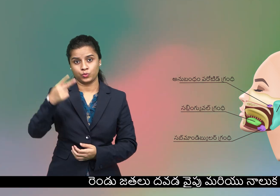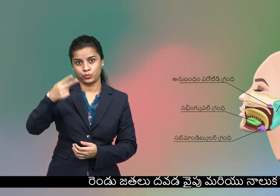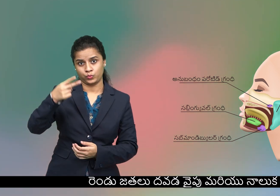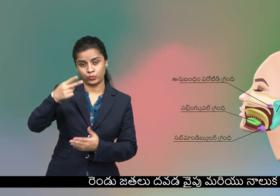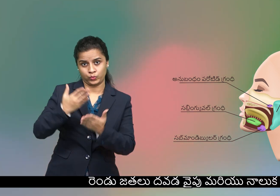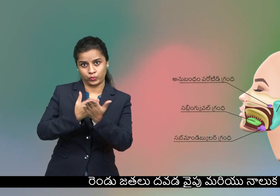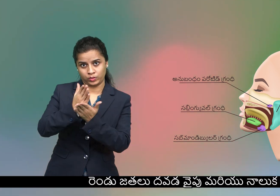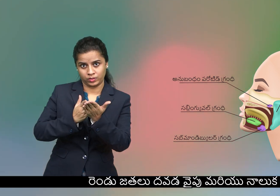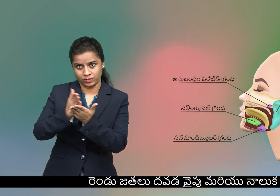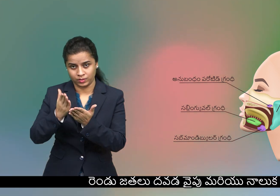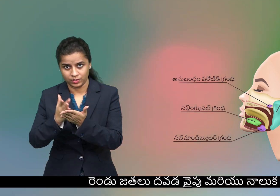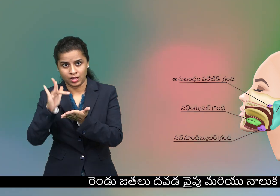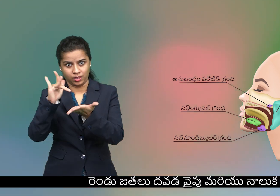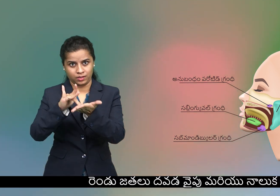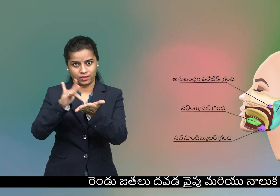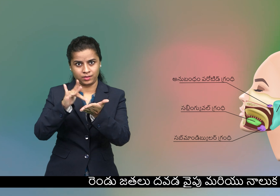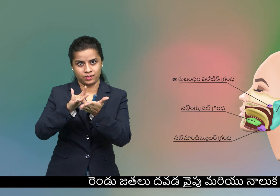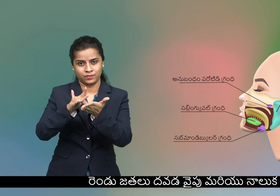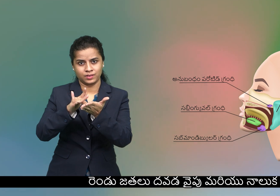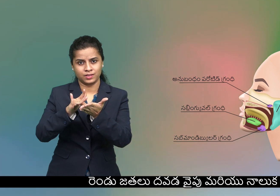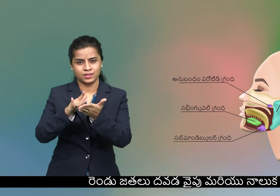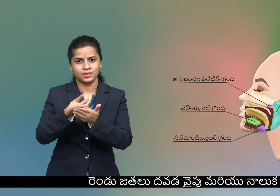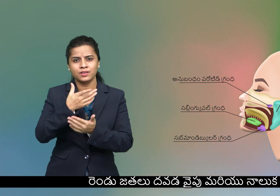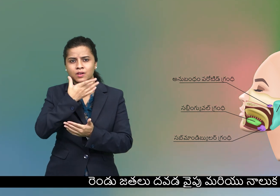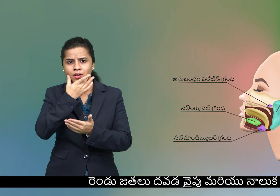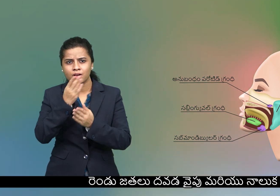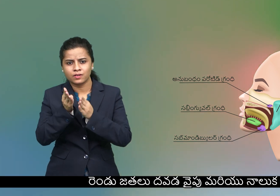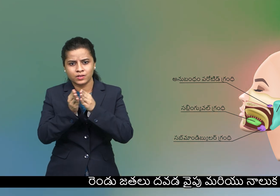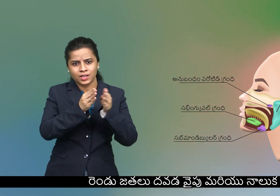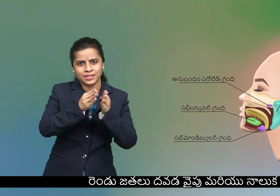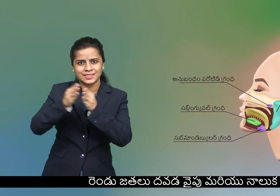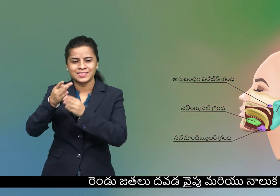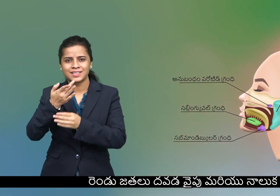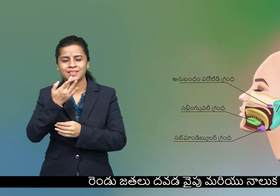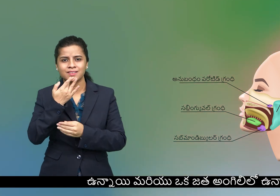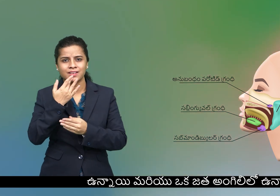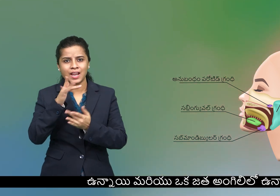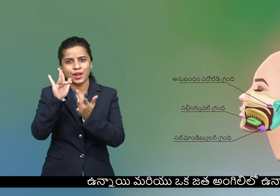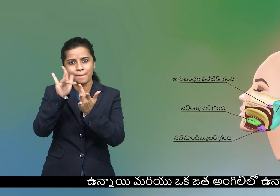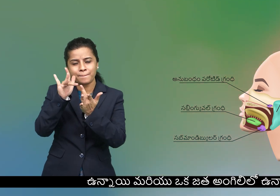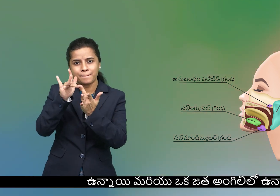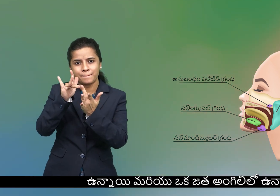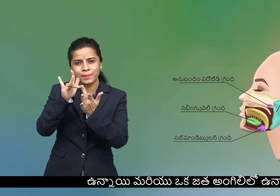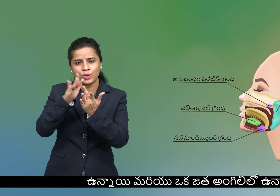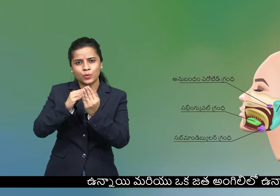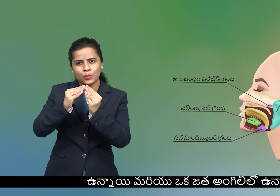రెండు జతలు దవడ వైపు మరియు నాలుక క్రింద ఉన్నాయి మరియు ఒక